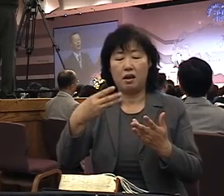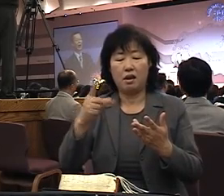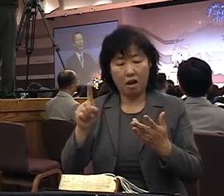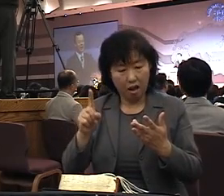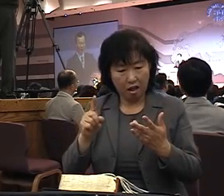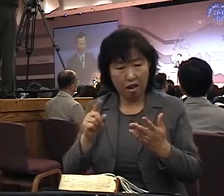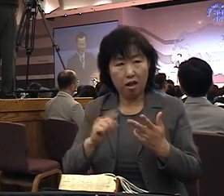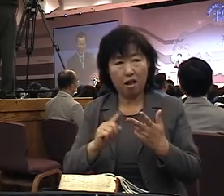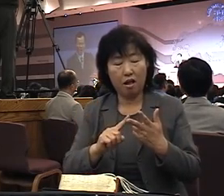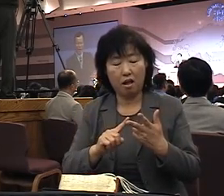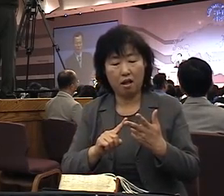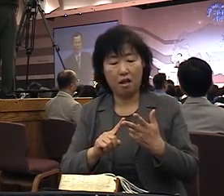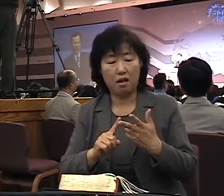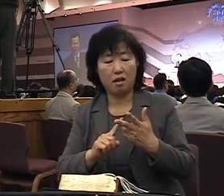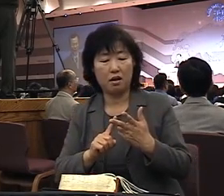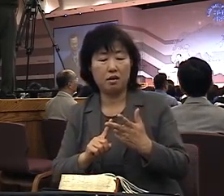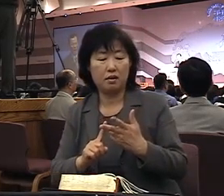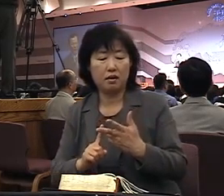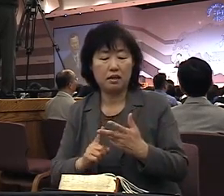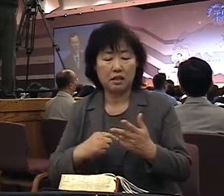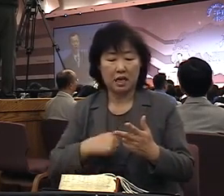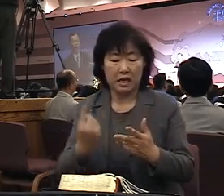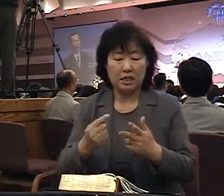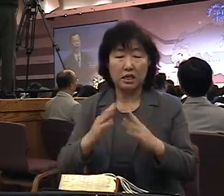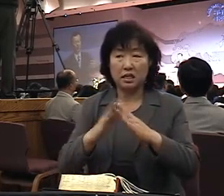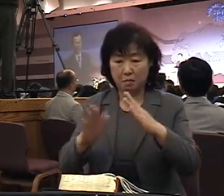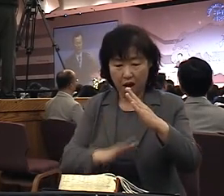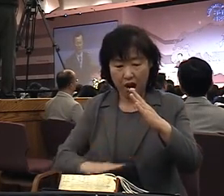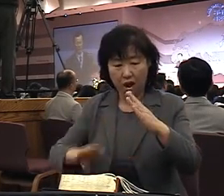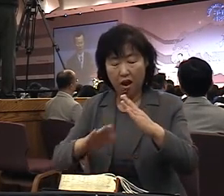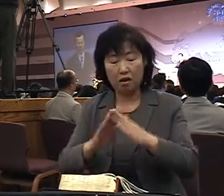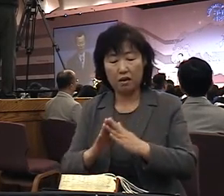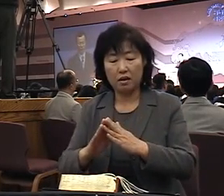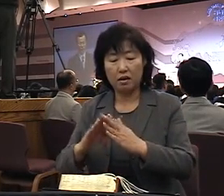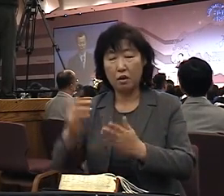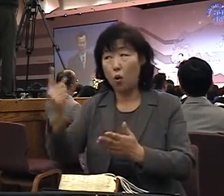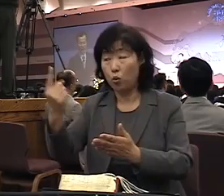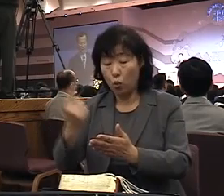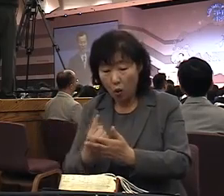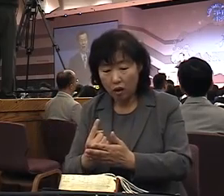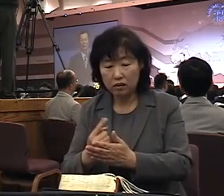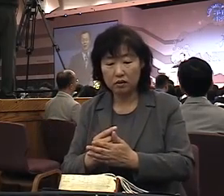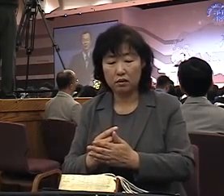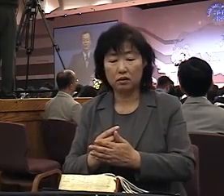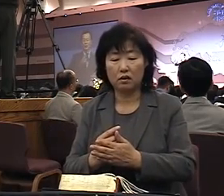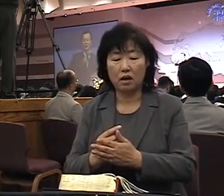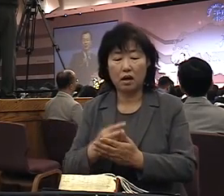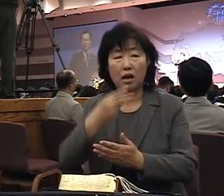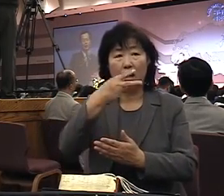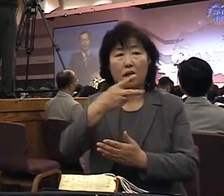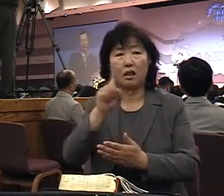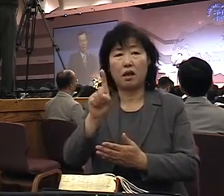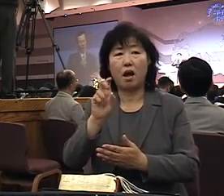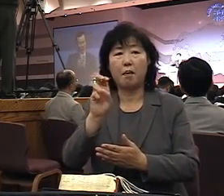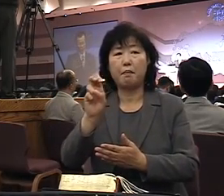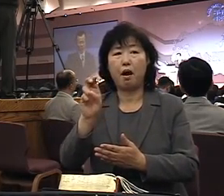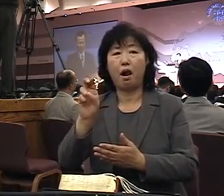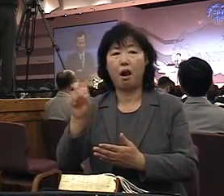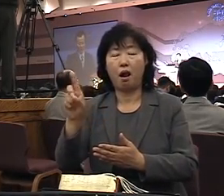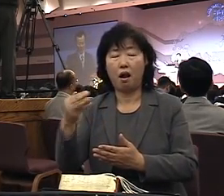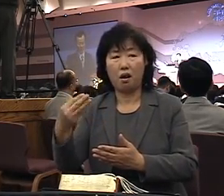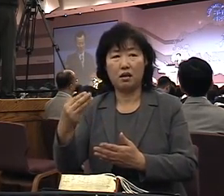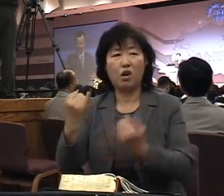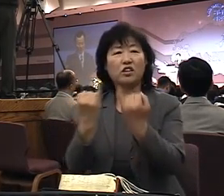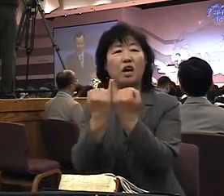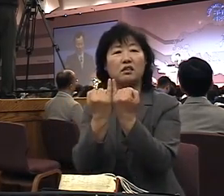때문에 이러한 화가 자신의 그 집안에 임했다고 그는 생각을 했는지 이 다말을 집에서